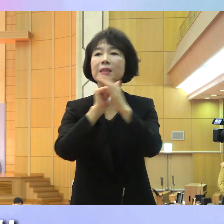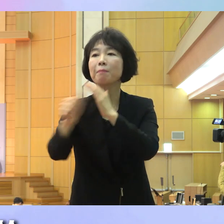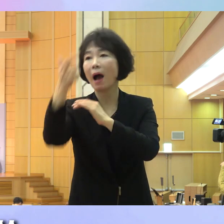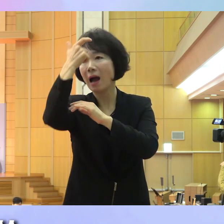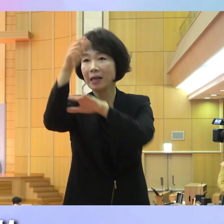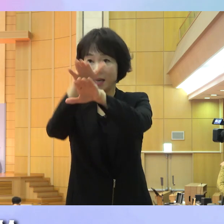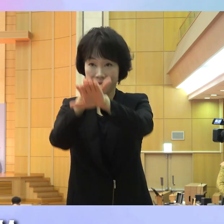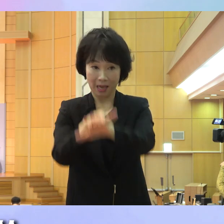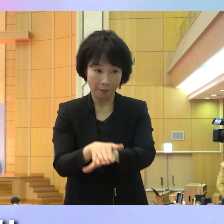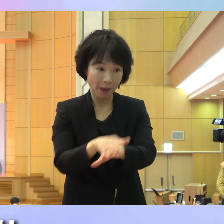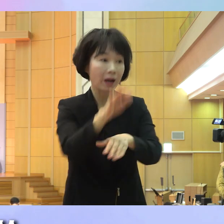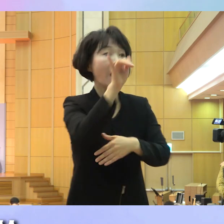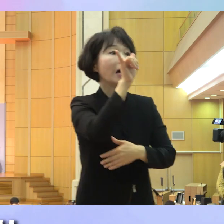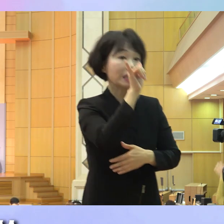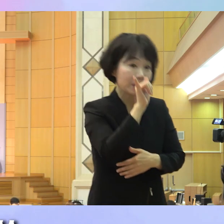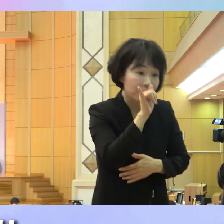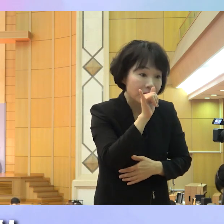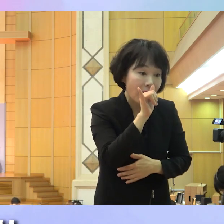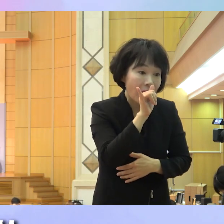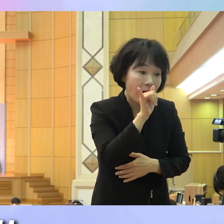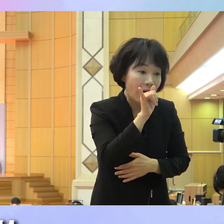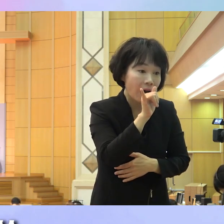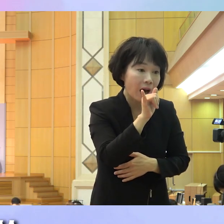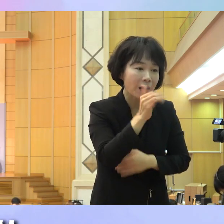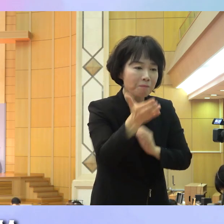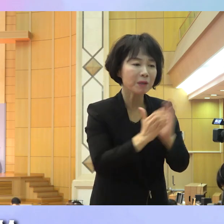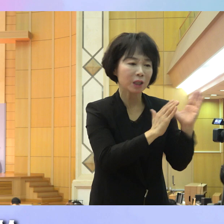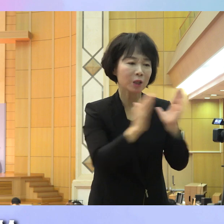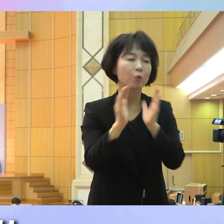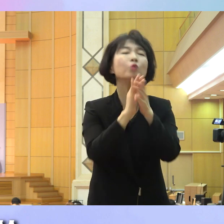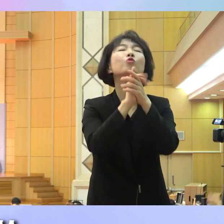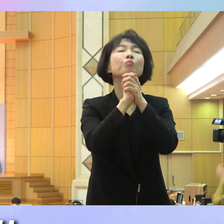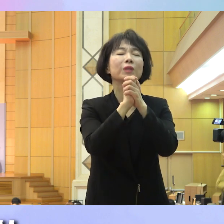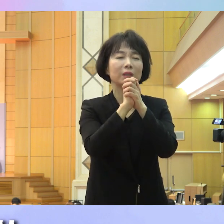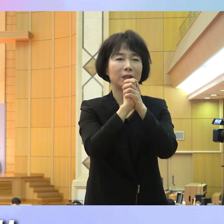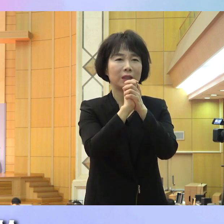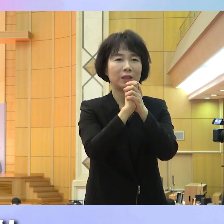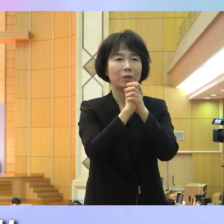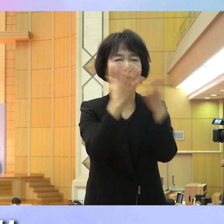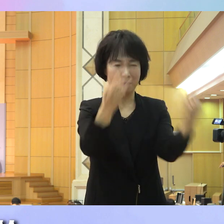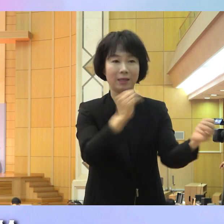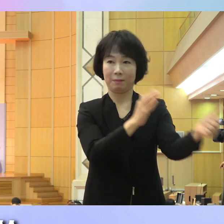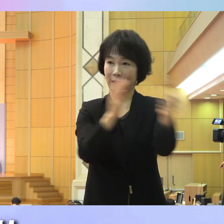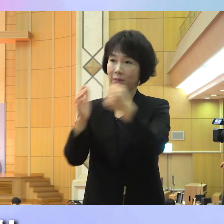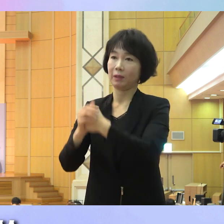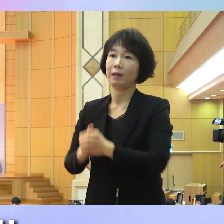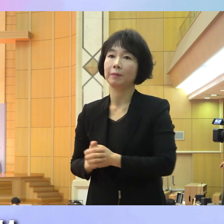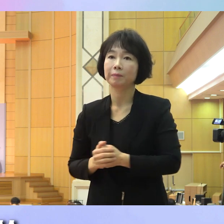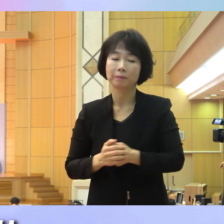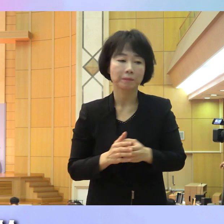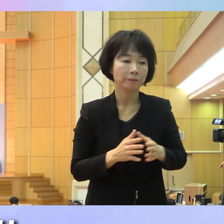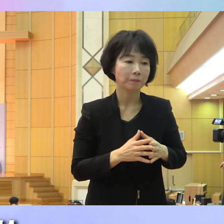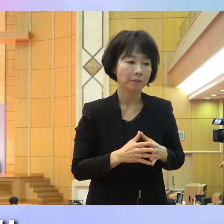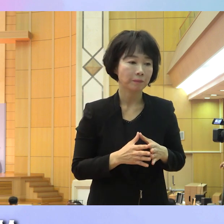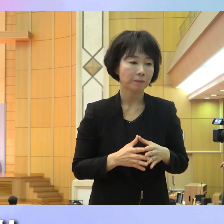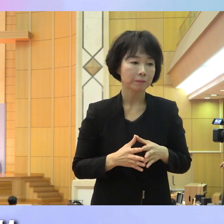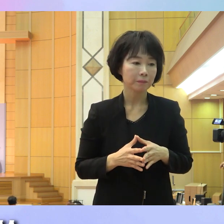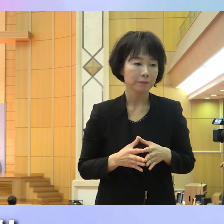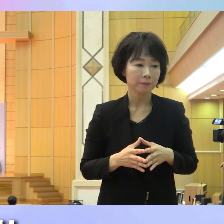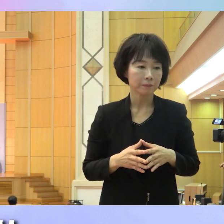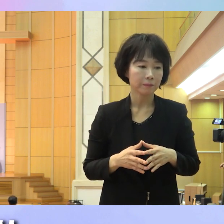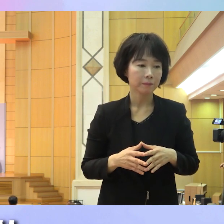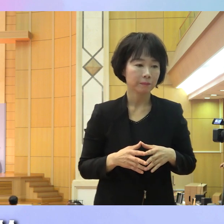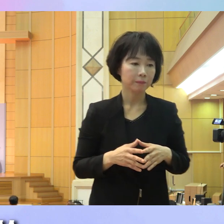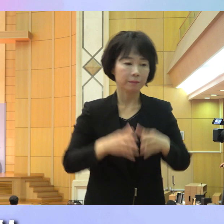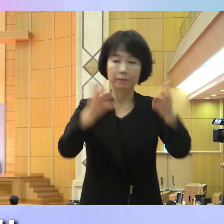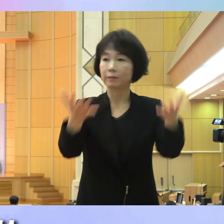예배 후에는 계시록 영상 예배는 없고요. 초급, 중급 성경 교육만 있습니다.